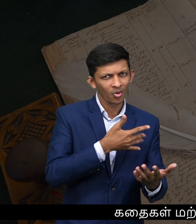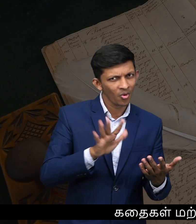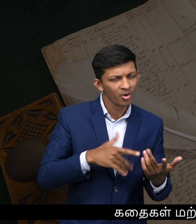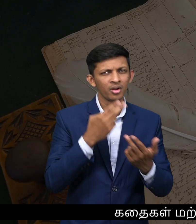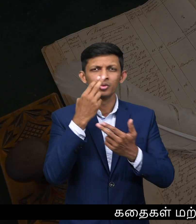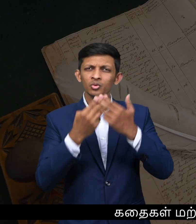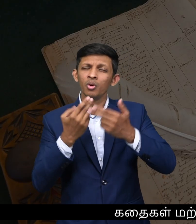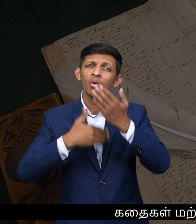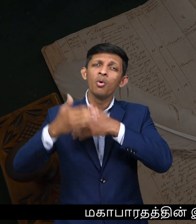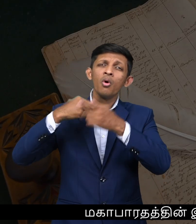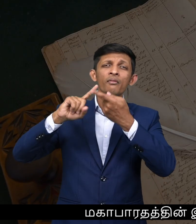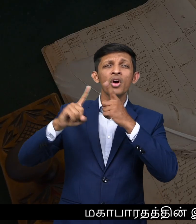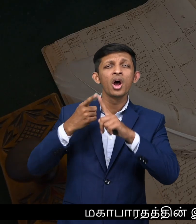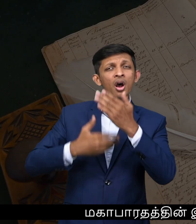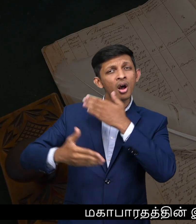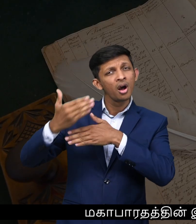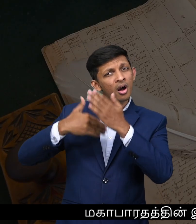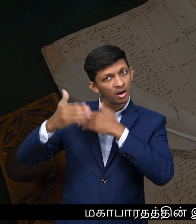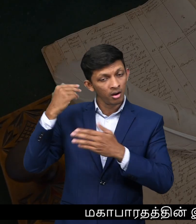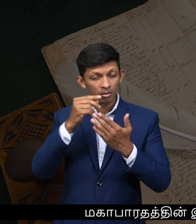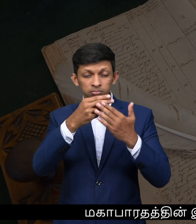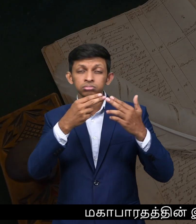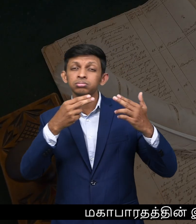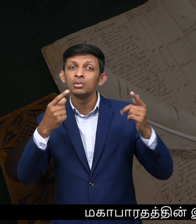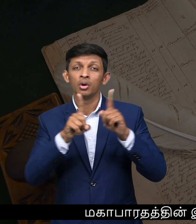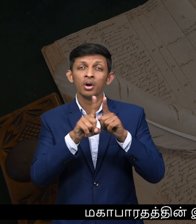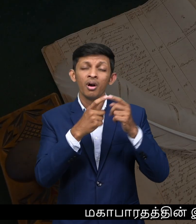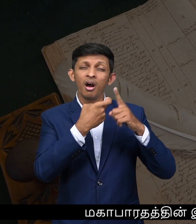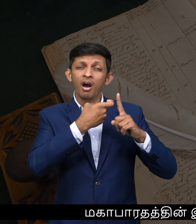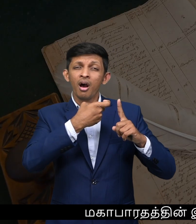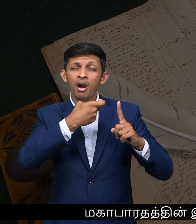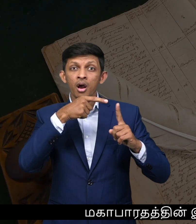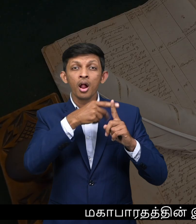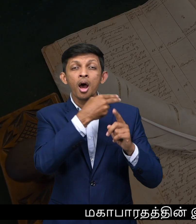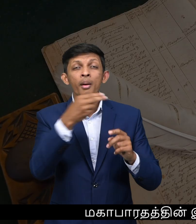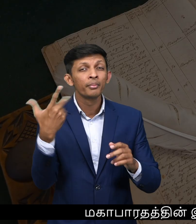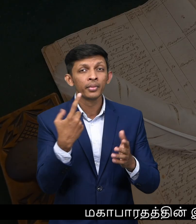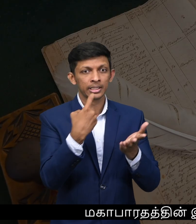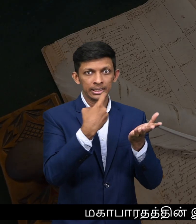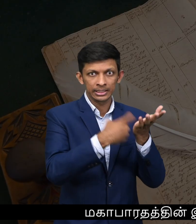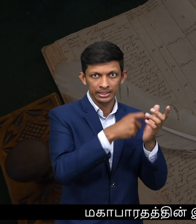மற்றும் ராமாயணம் மற்றும் மகாபாரதத்தின் இதிகாசங்கள் பற்றி அறியவும்.